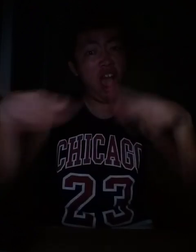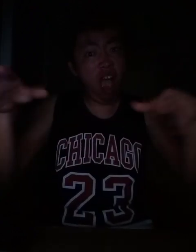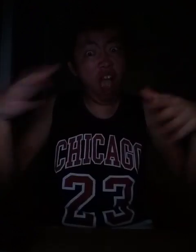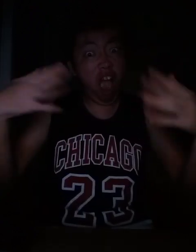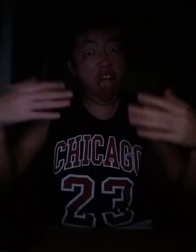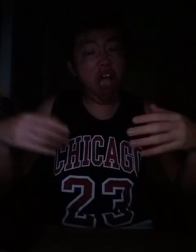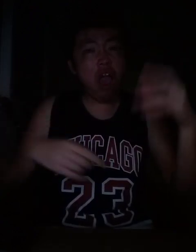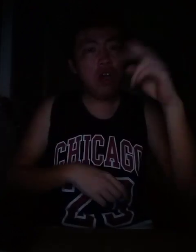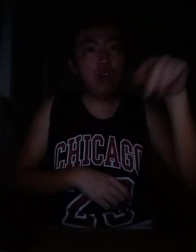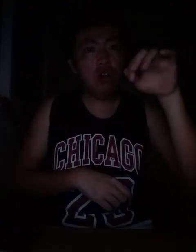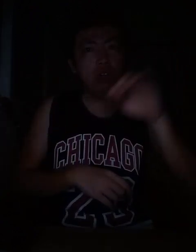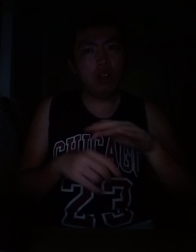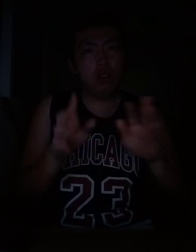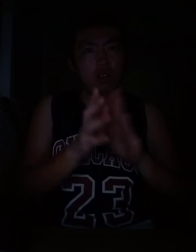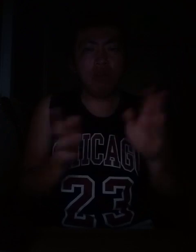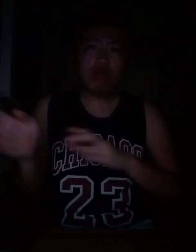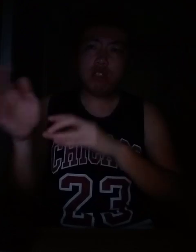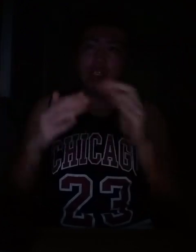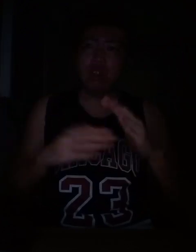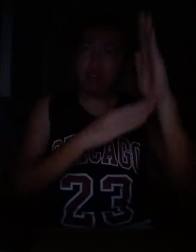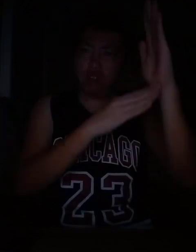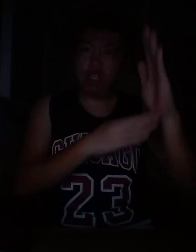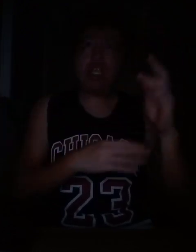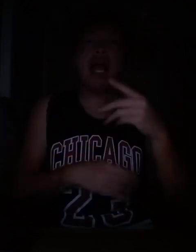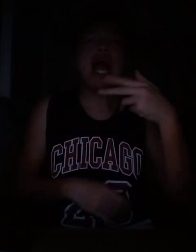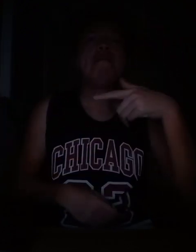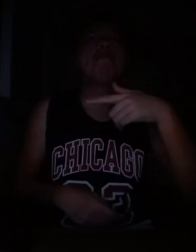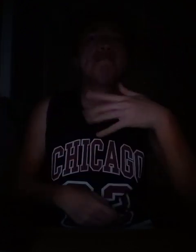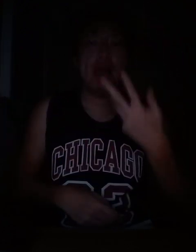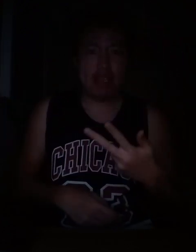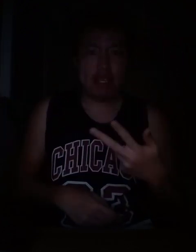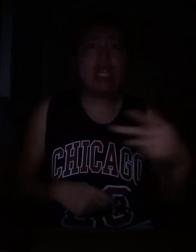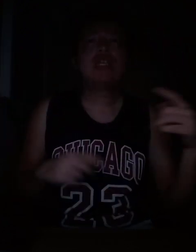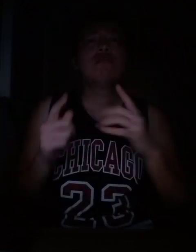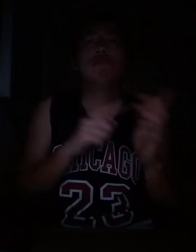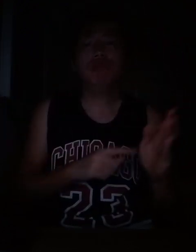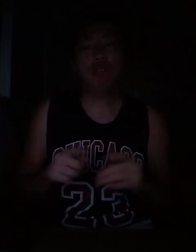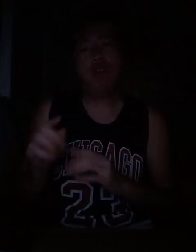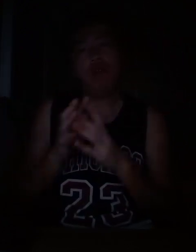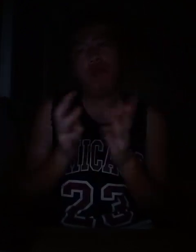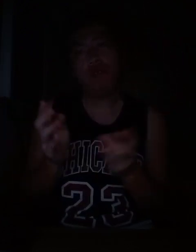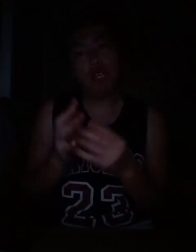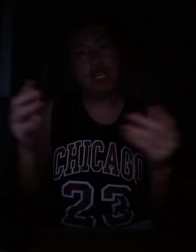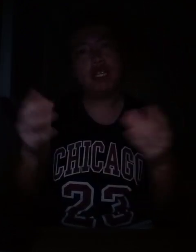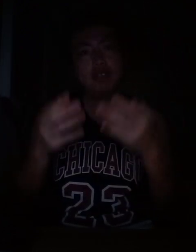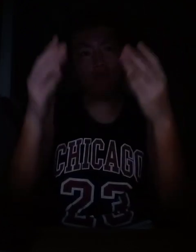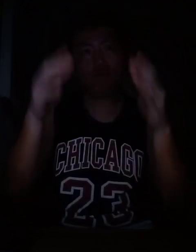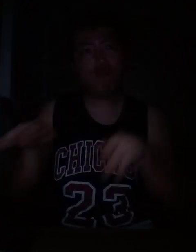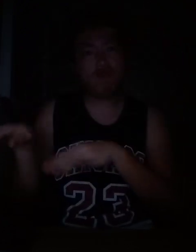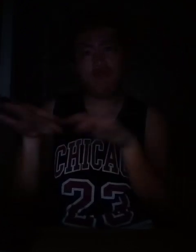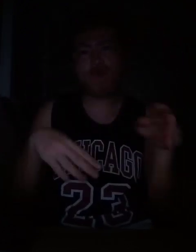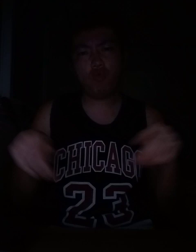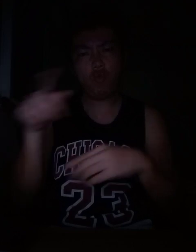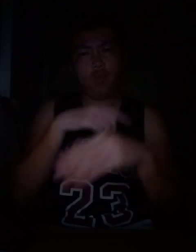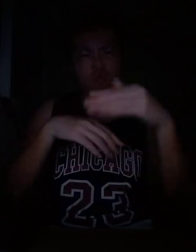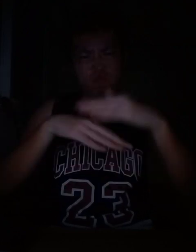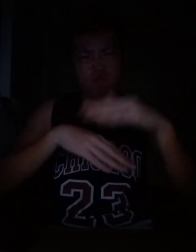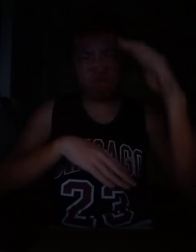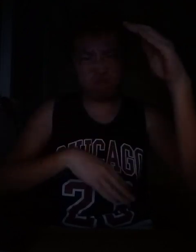낮 12시쯤 경남 진주에 상륙한 태풍 산바는 경남 남해안 일대와 영남 내륙, 강원도를 초토화시켰습니다.